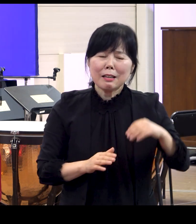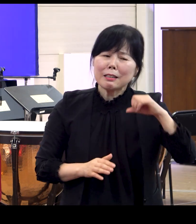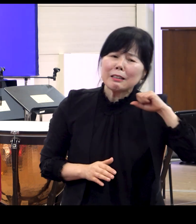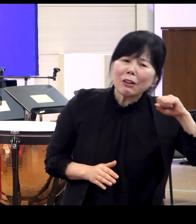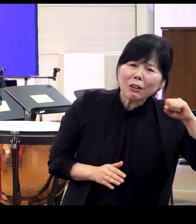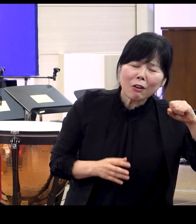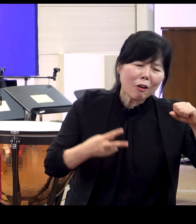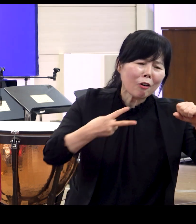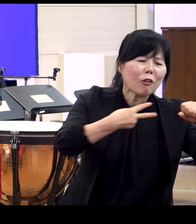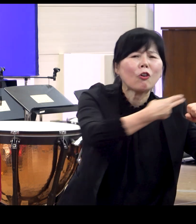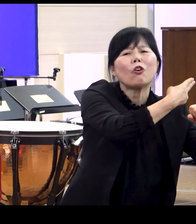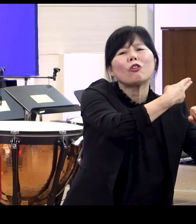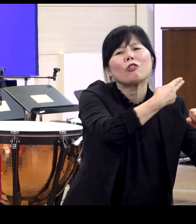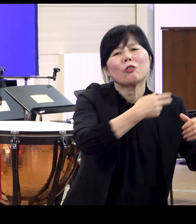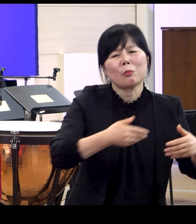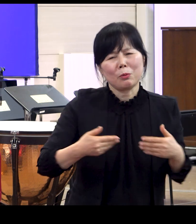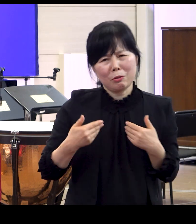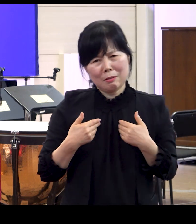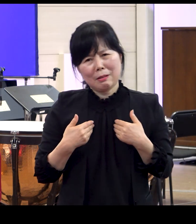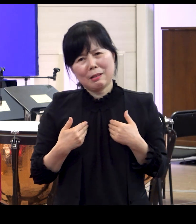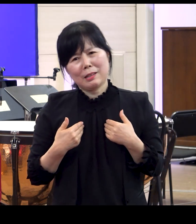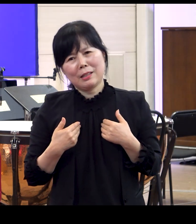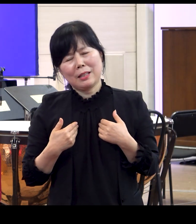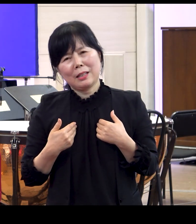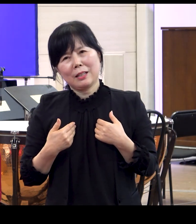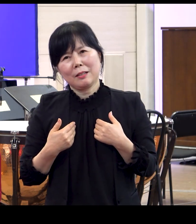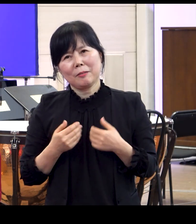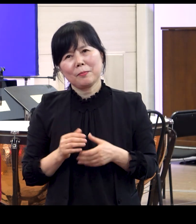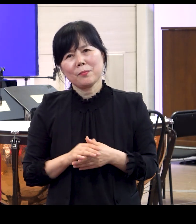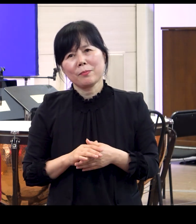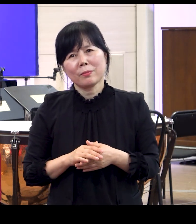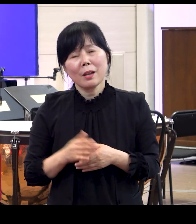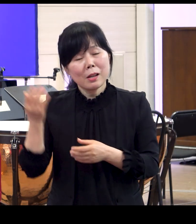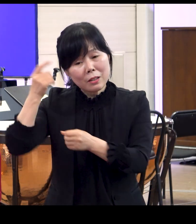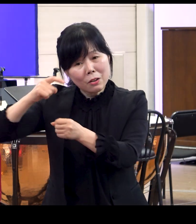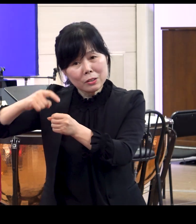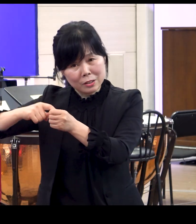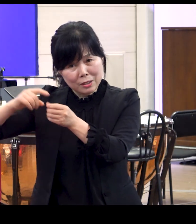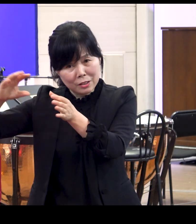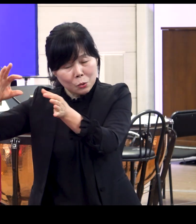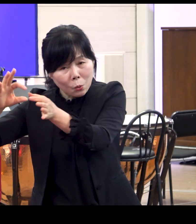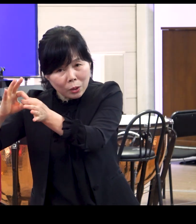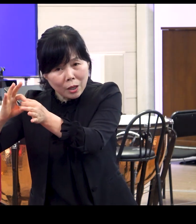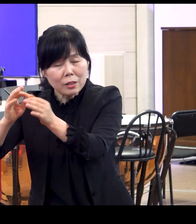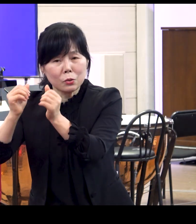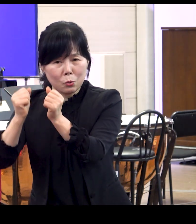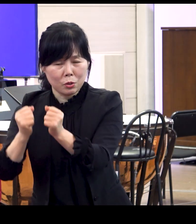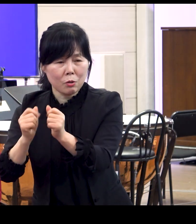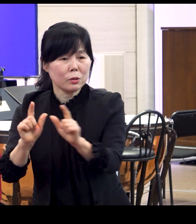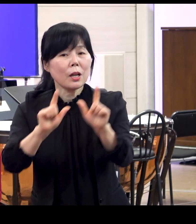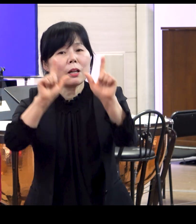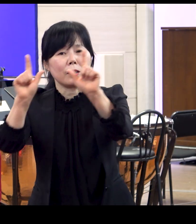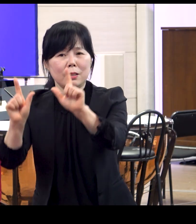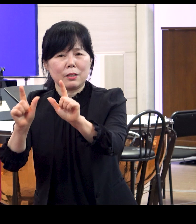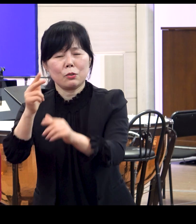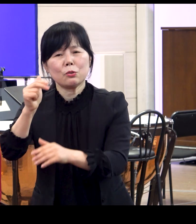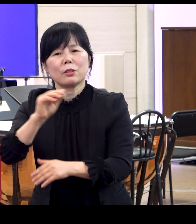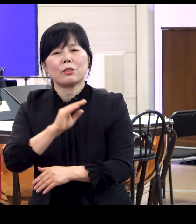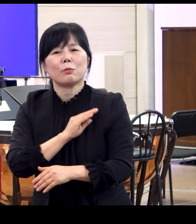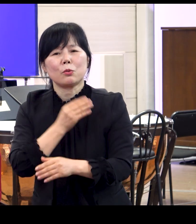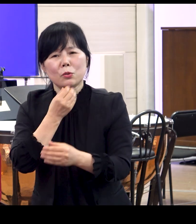아니요, 우리는 어떤 경우에도 동물과는 달라야 합니다. 영적인 존재로 살아갈 수 있기를